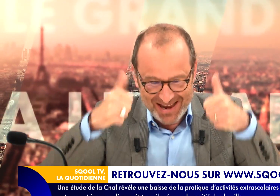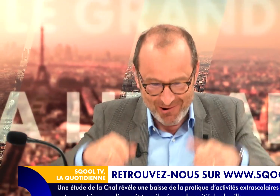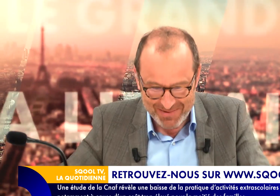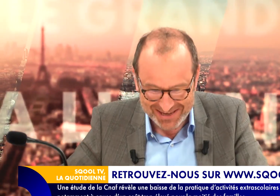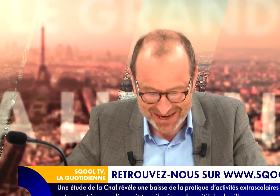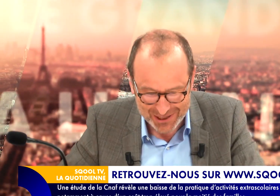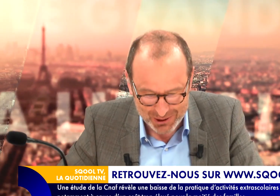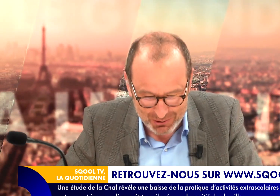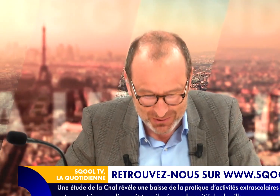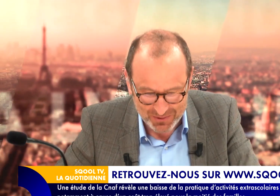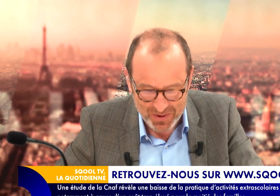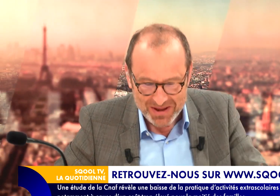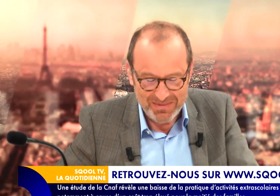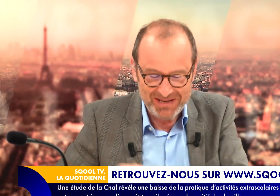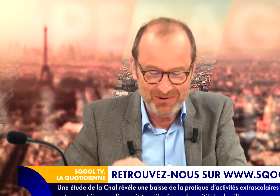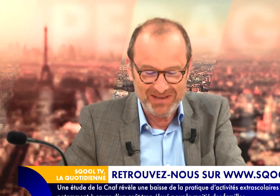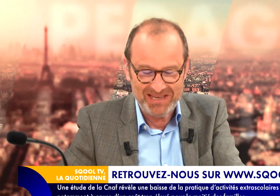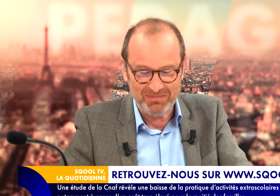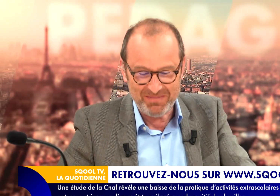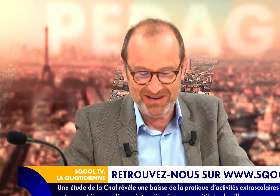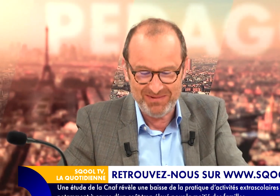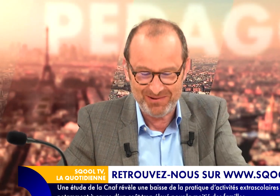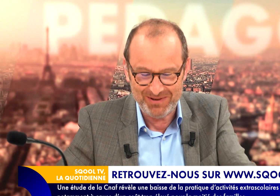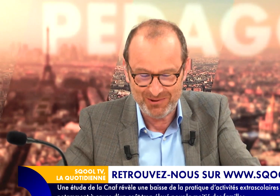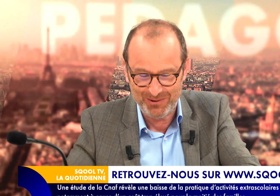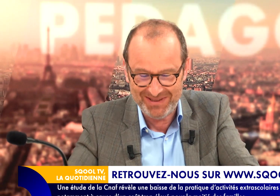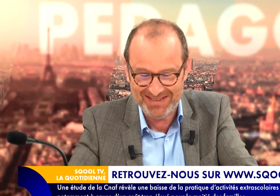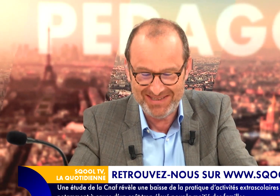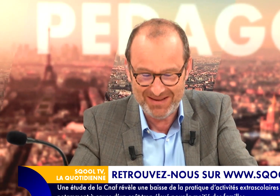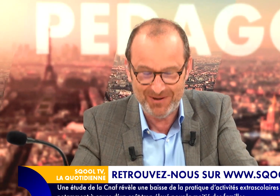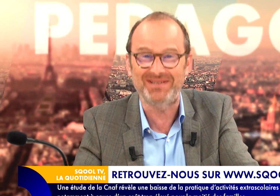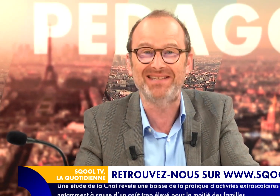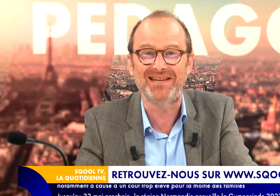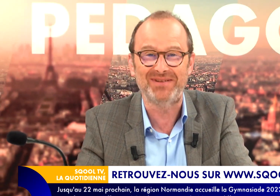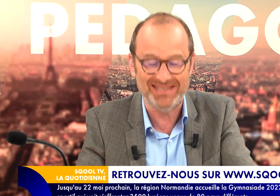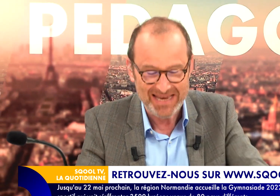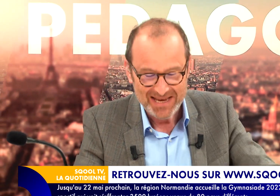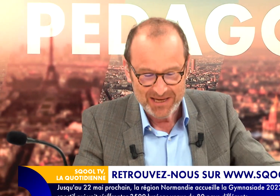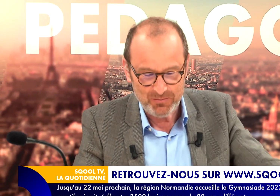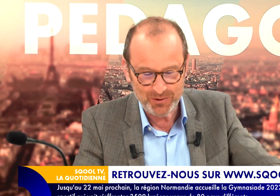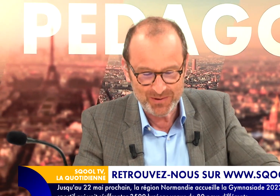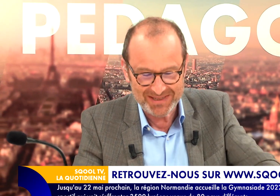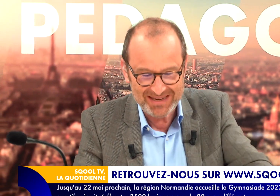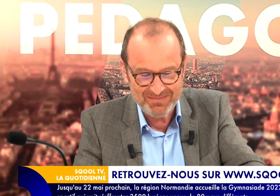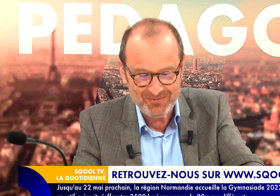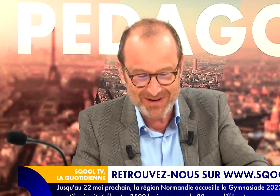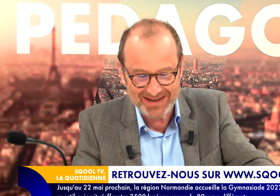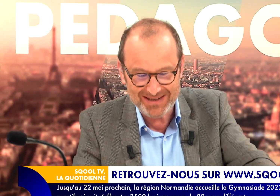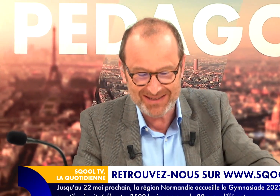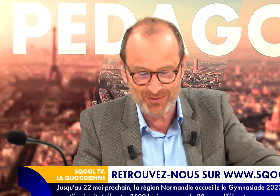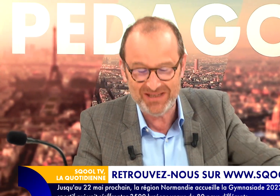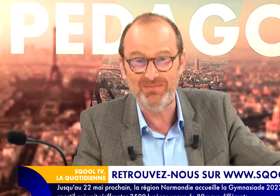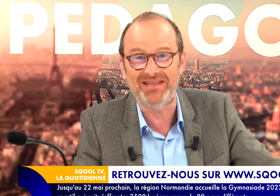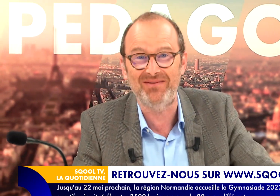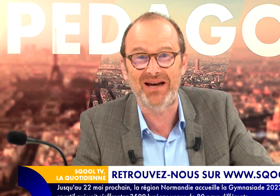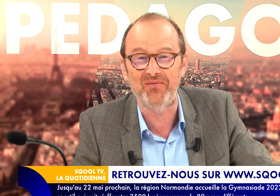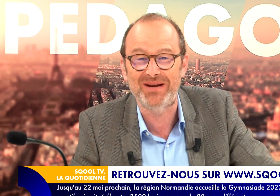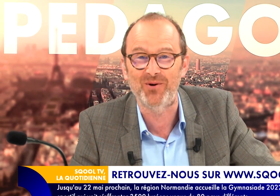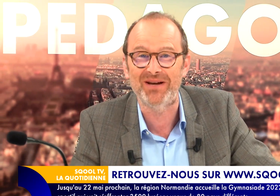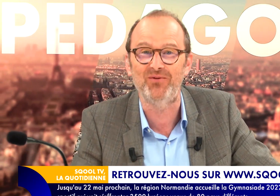au maquillage, Laure Audemont, Marine Plantec qui prépare l'émission, qui aujourd'hui était assistée par Roxane Sarfati. Et puis au son, Saïd Mamou à la réalisation, Alice Pitavi et Raphaël Morel.